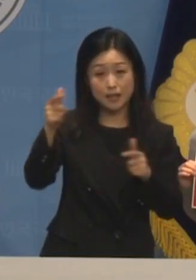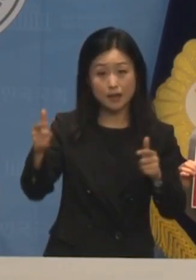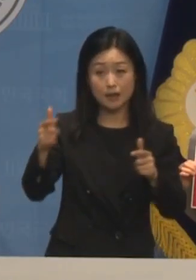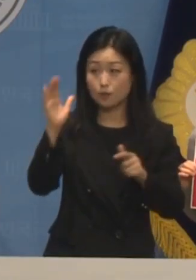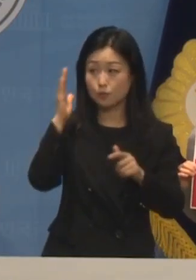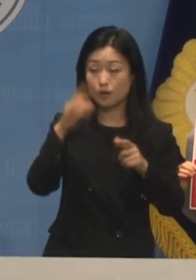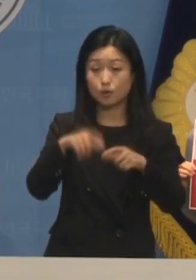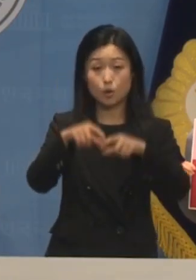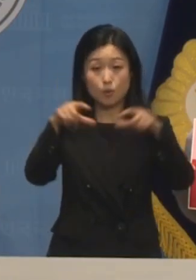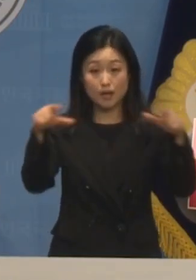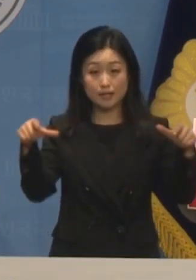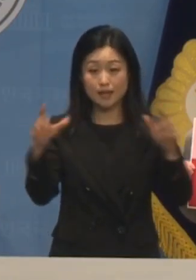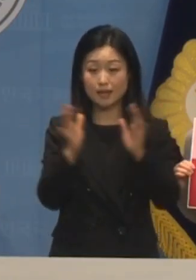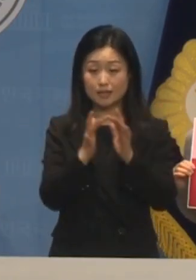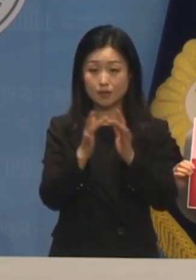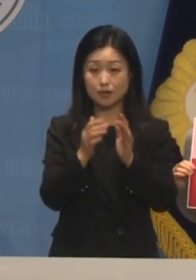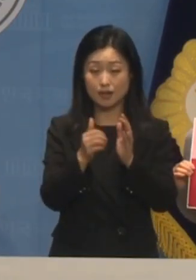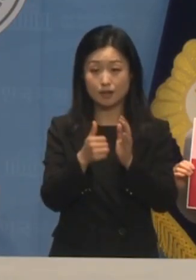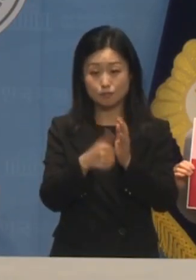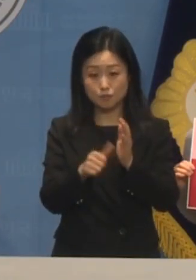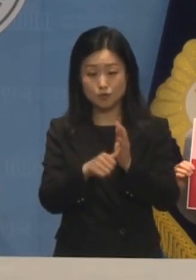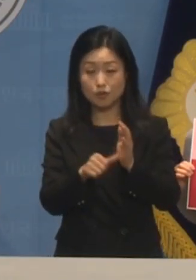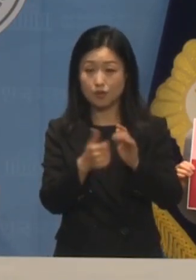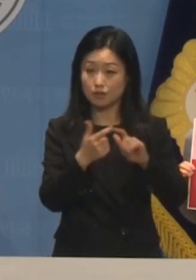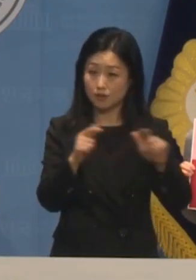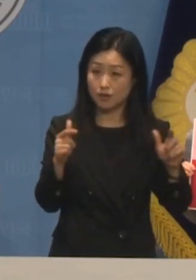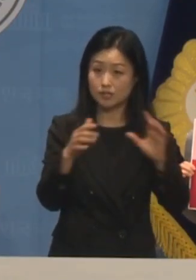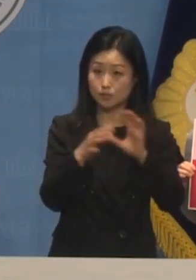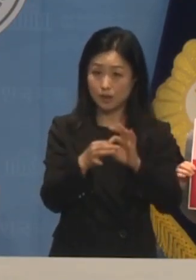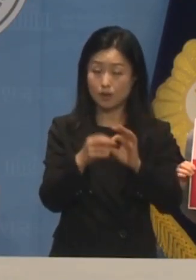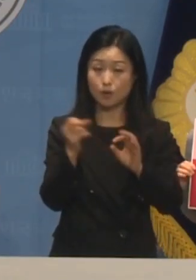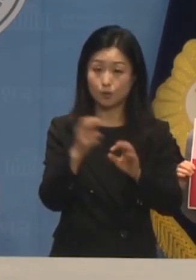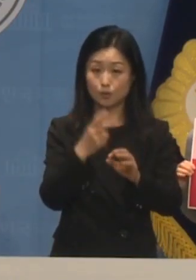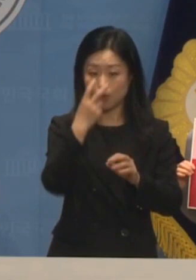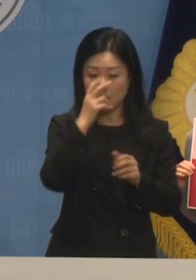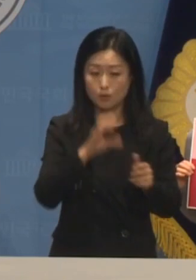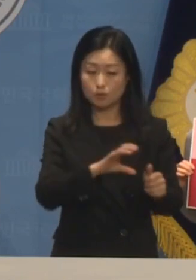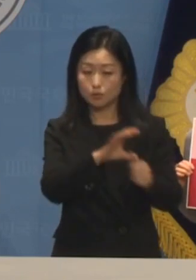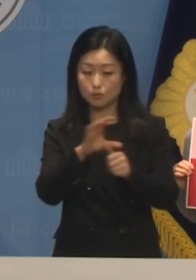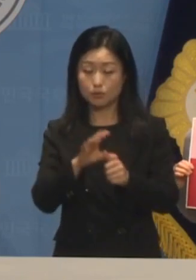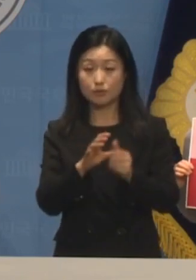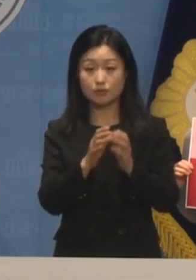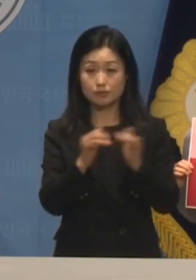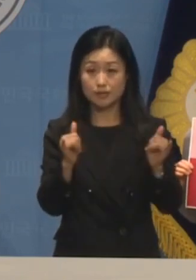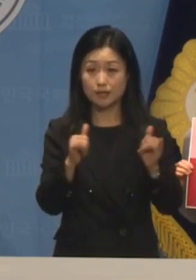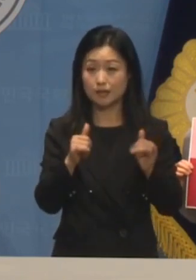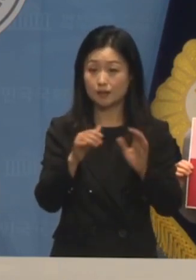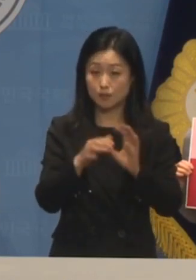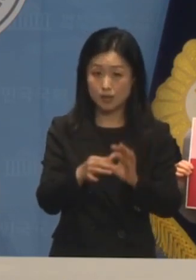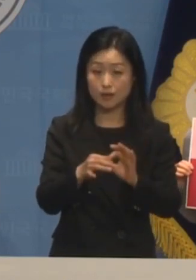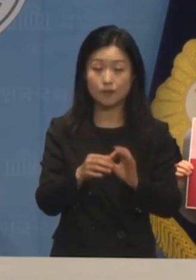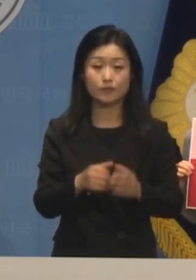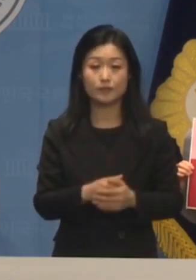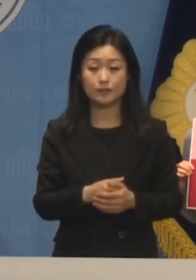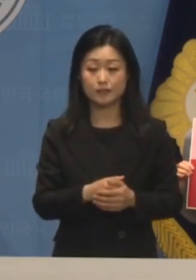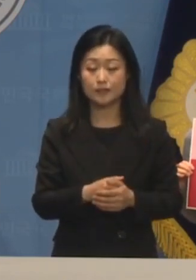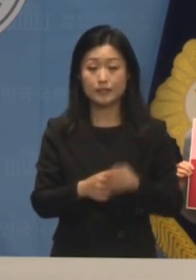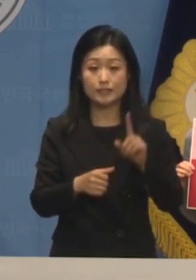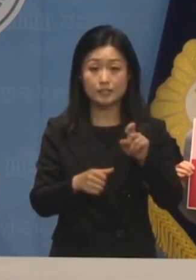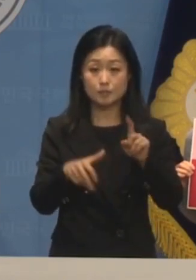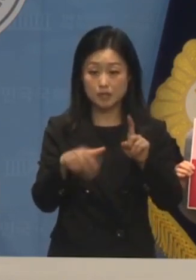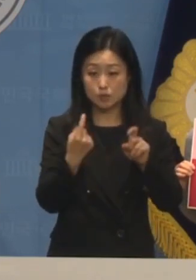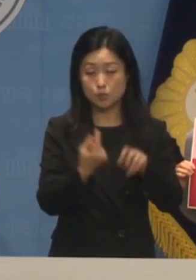확대되는 플랫폼 돌봄 노동자, 특히 가사 노동자 중 금기법 11조에 의해 배제된 가구